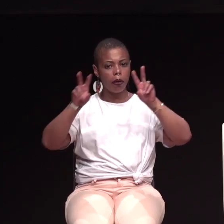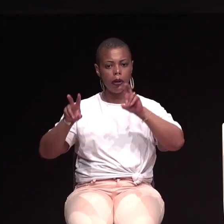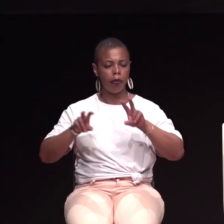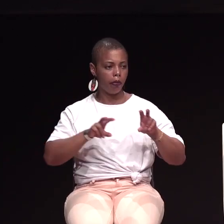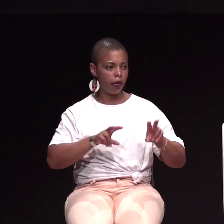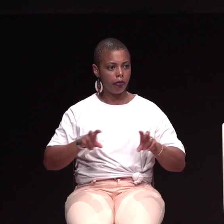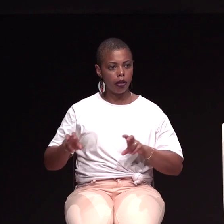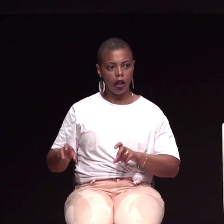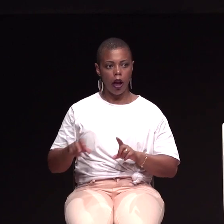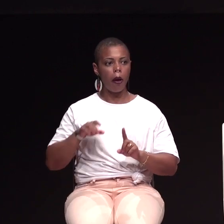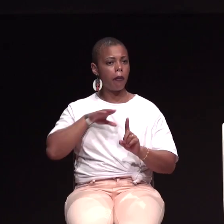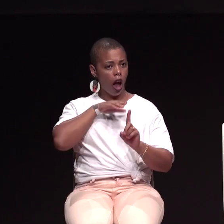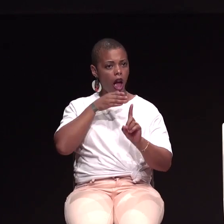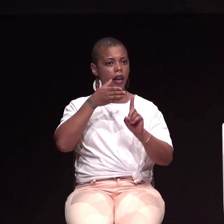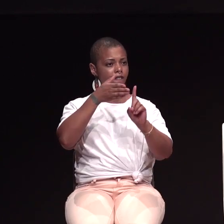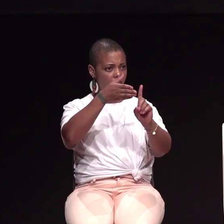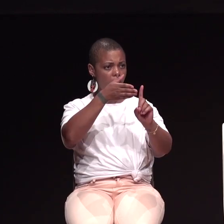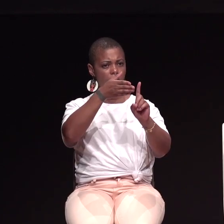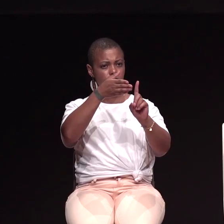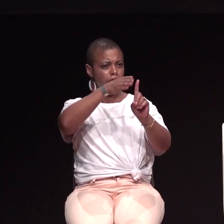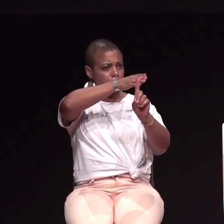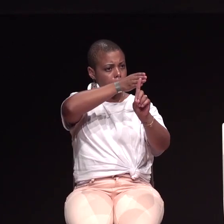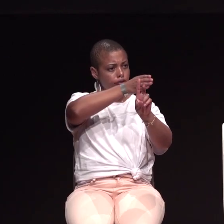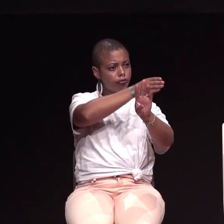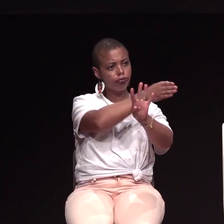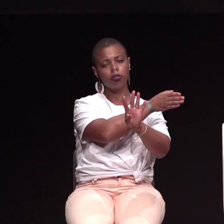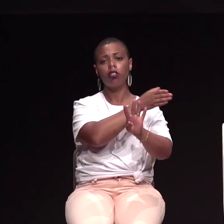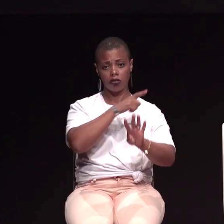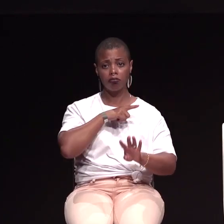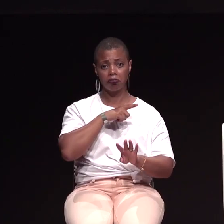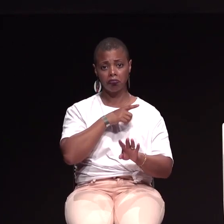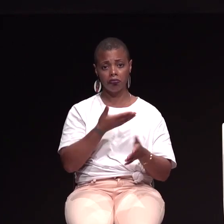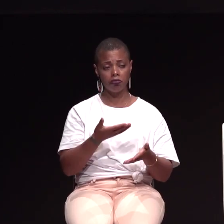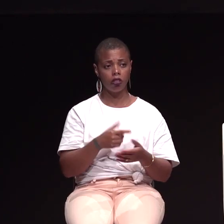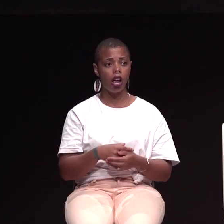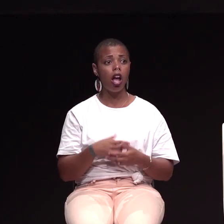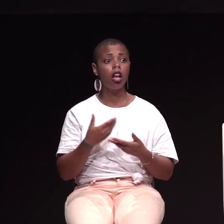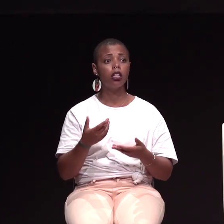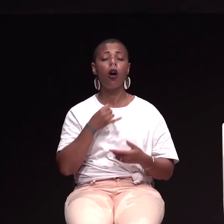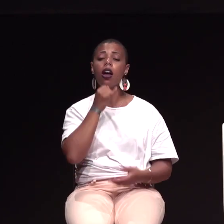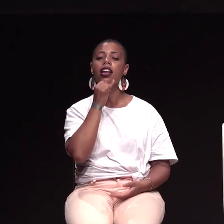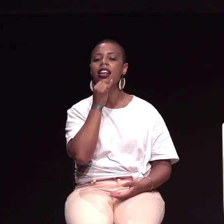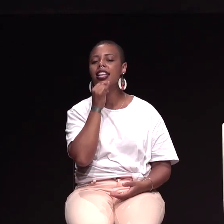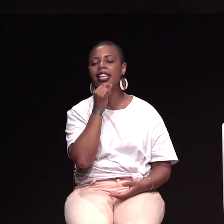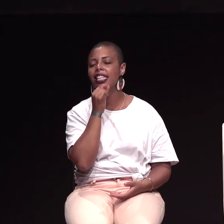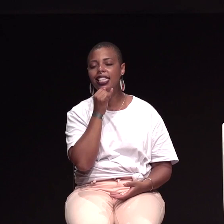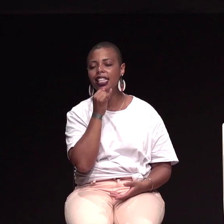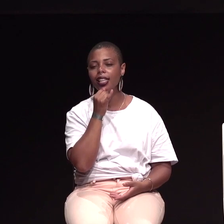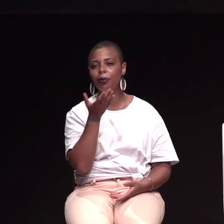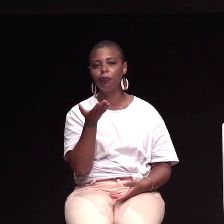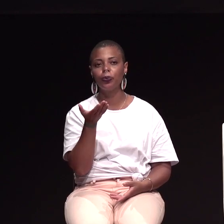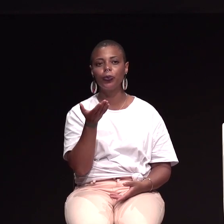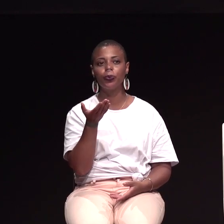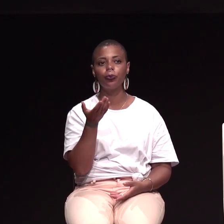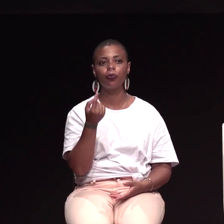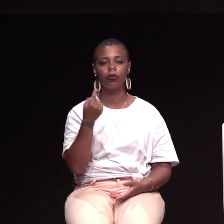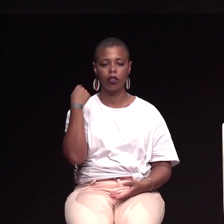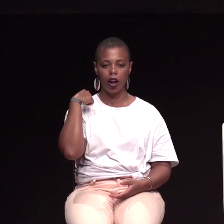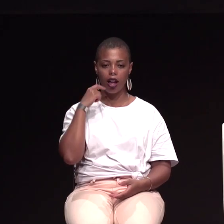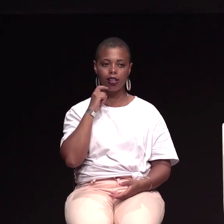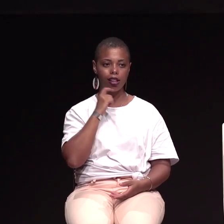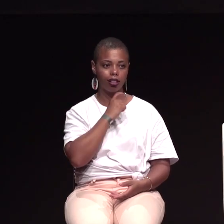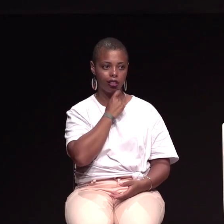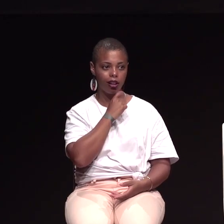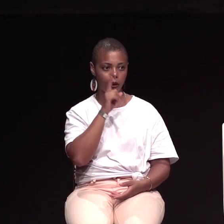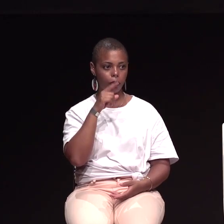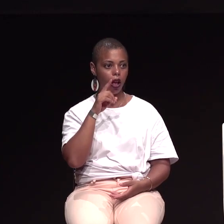de referencial mesmo. Então, dando um exemplo assim muito raso, em setembro foi o mês